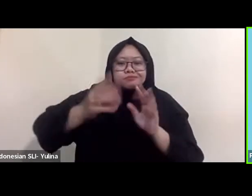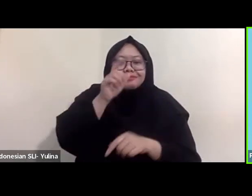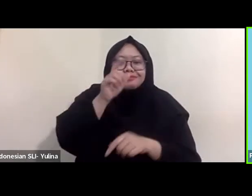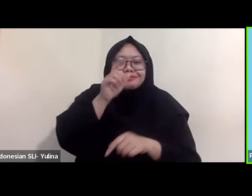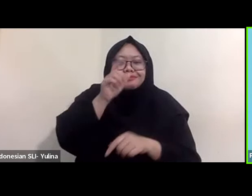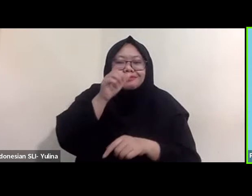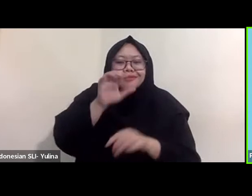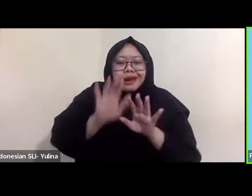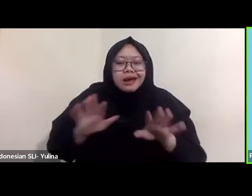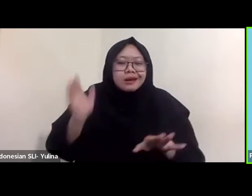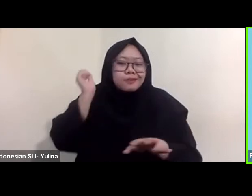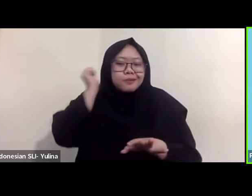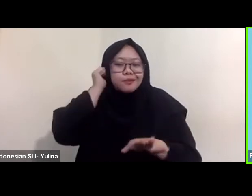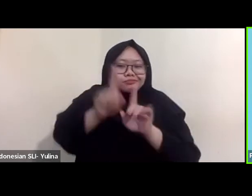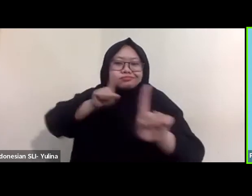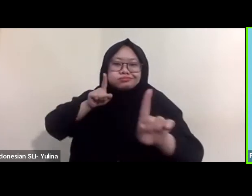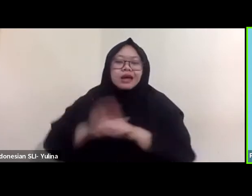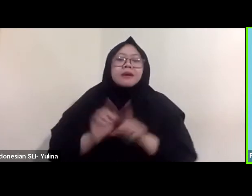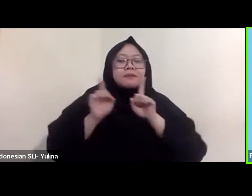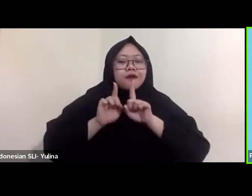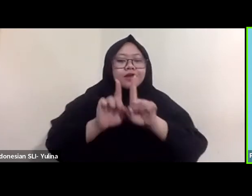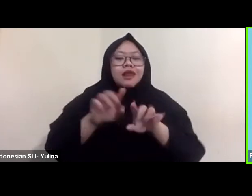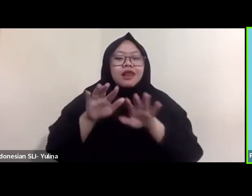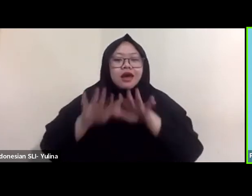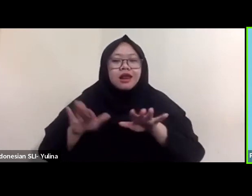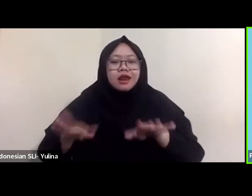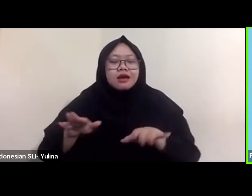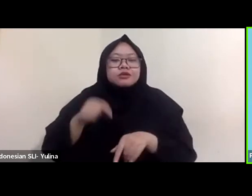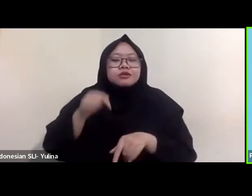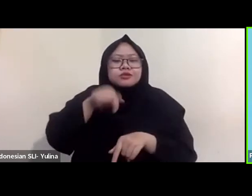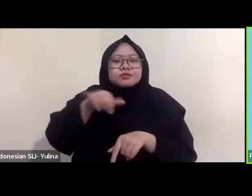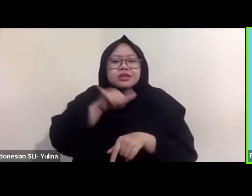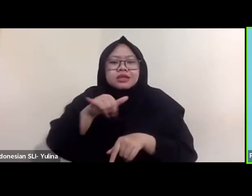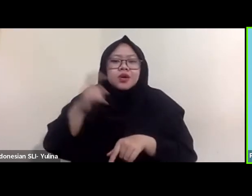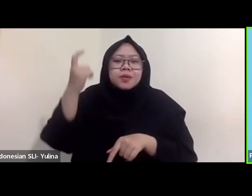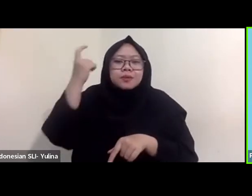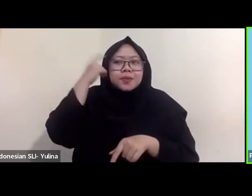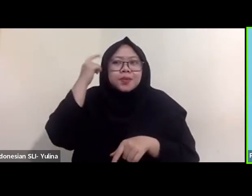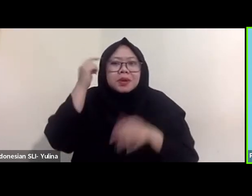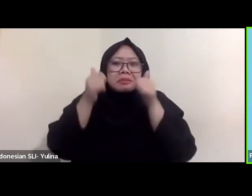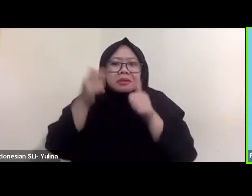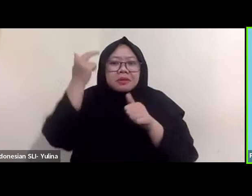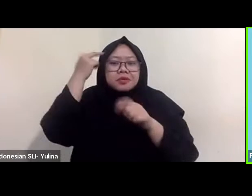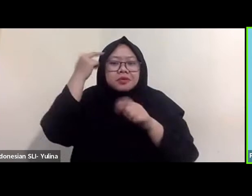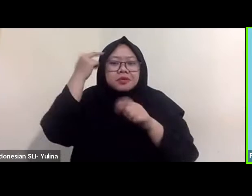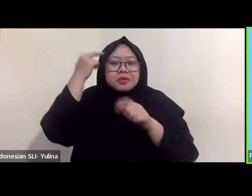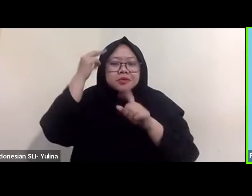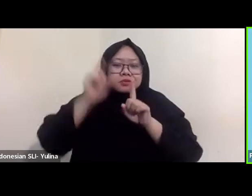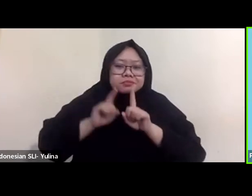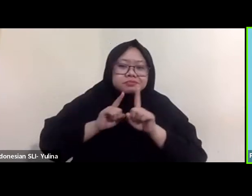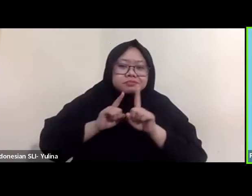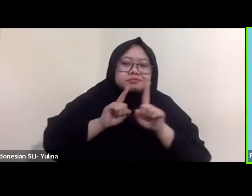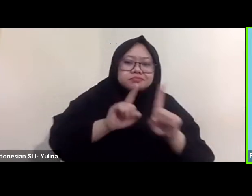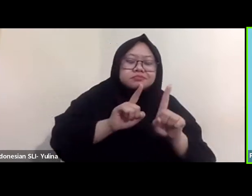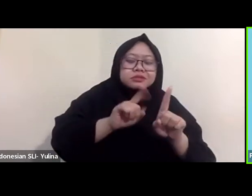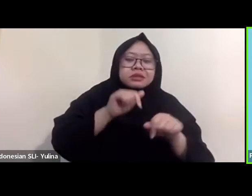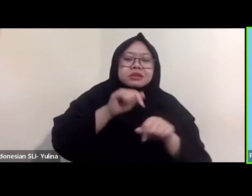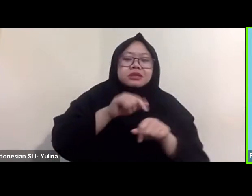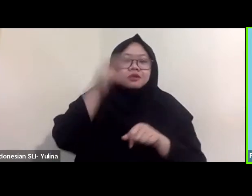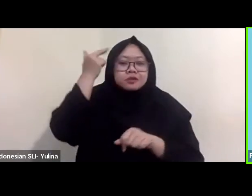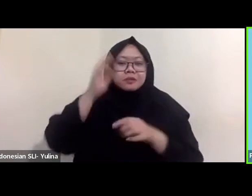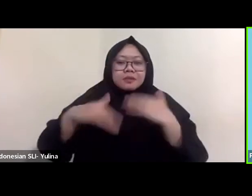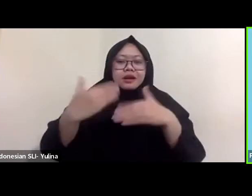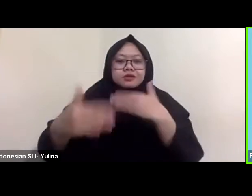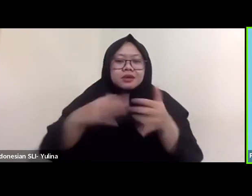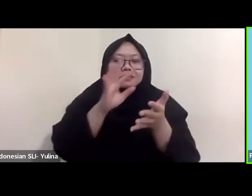bagi keluarga ketika alternatif untuk melanjutkan pendidikan tidak tersedia untuk anak perempuan. Hal ini terus berlangsung pada